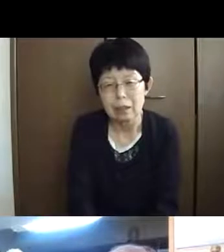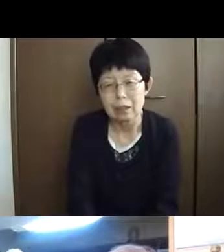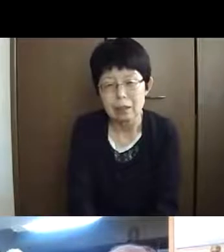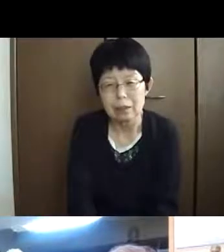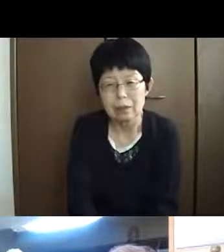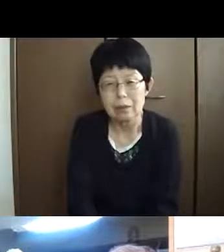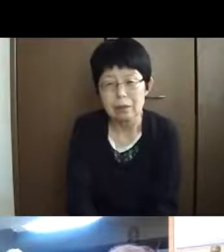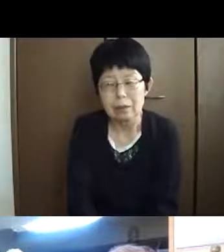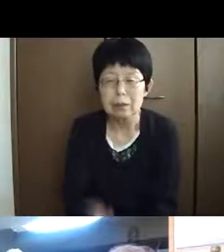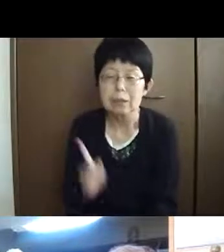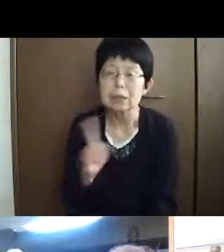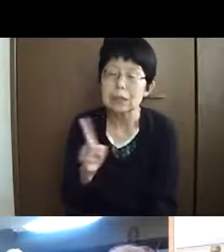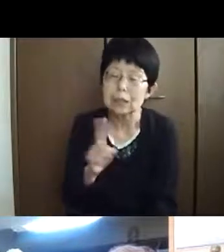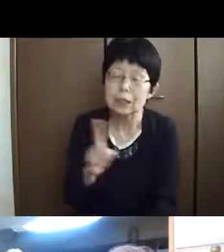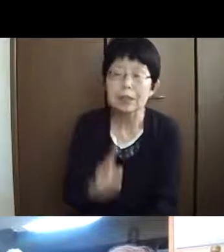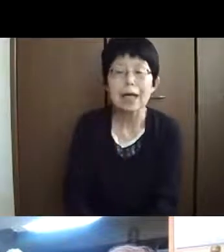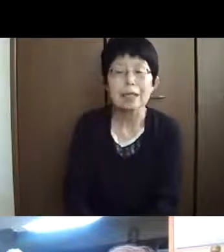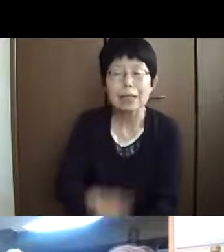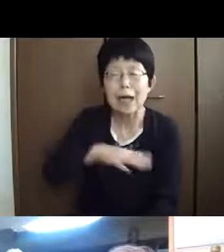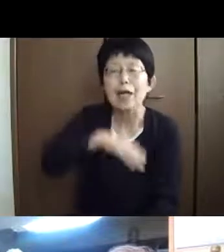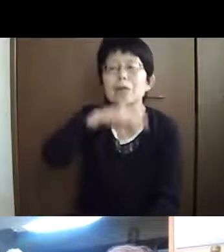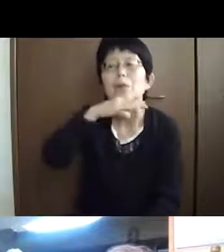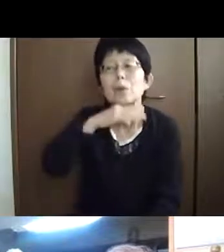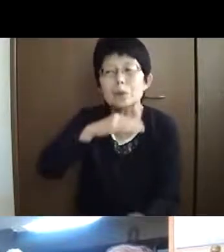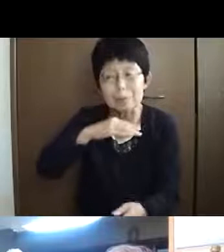何か老後も続けられる趣味を